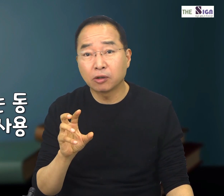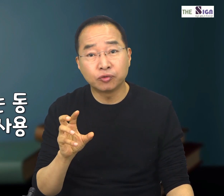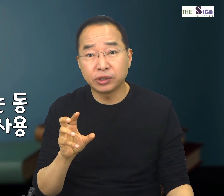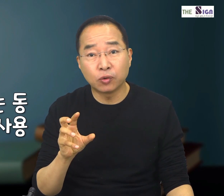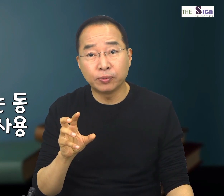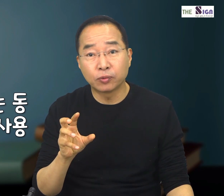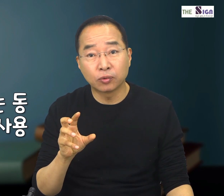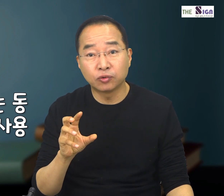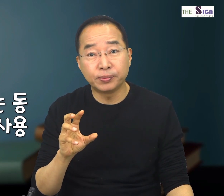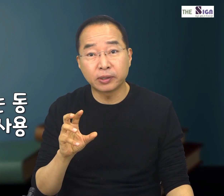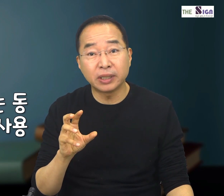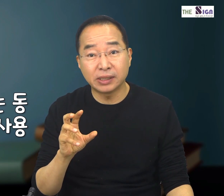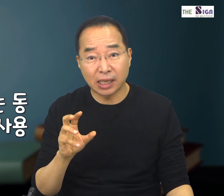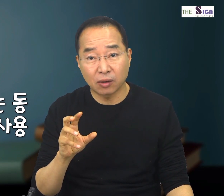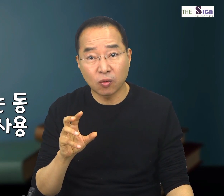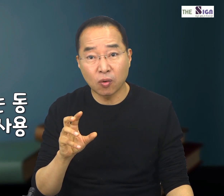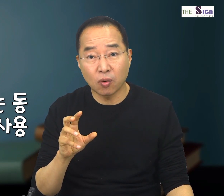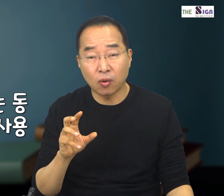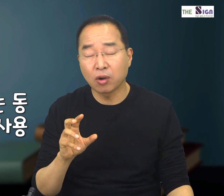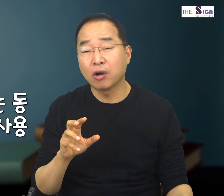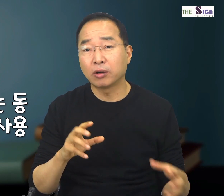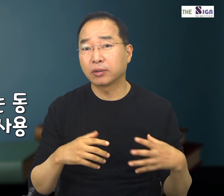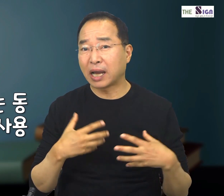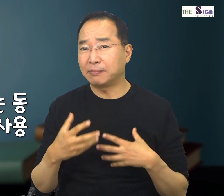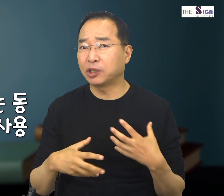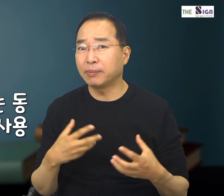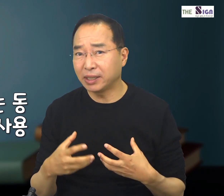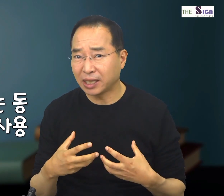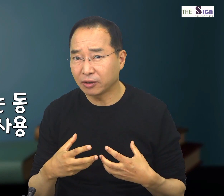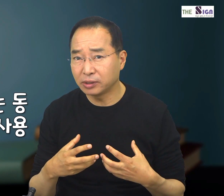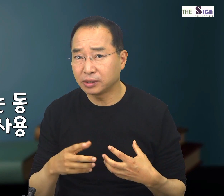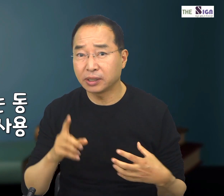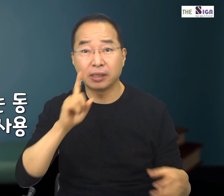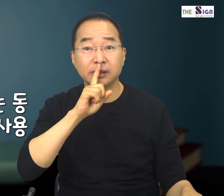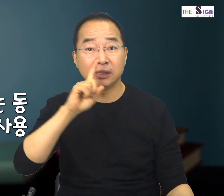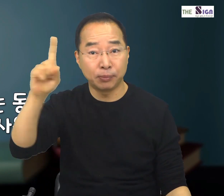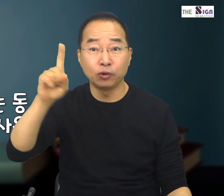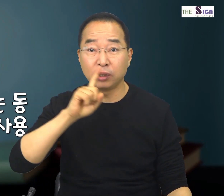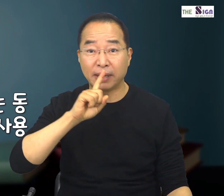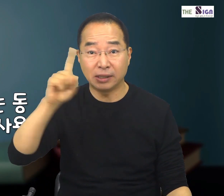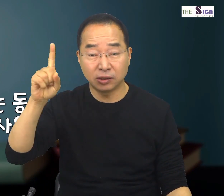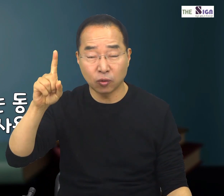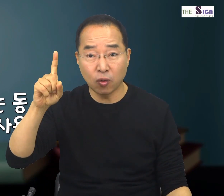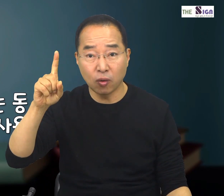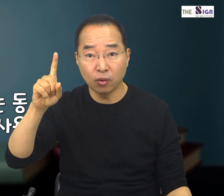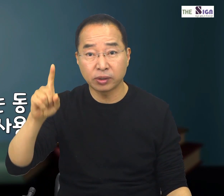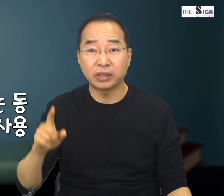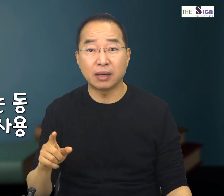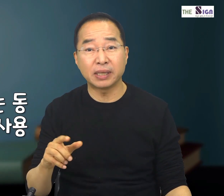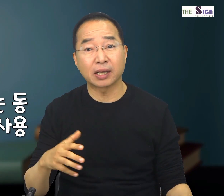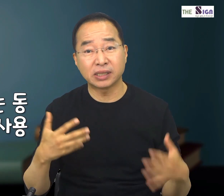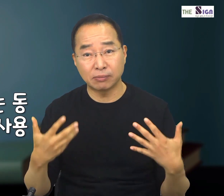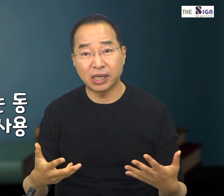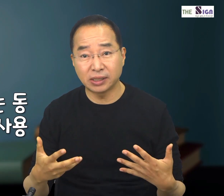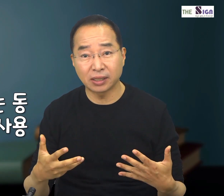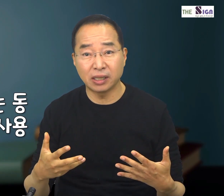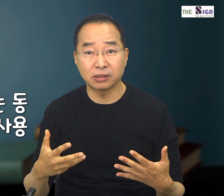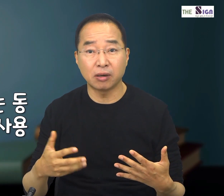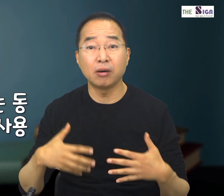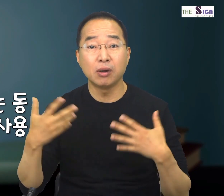굳이 구별은 하지 않고 어떤 감정이 많이 담겨 있을 때는 이 표현들을 많이 쓰고 그 다음에 약간 차분한 상태에서 뭐